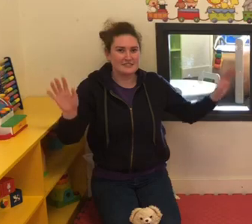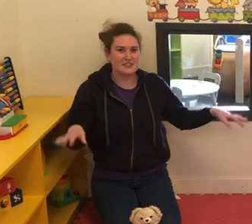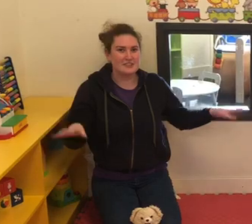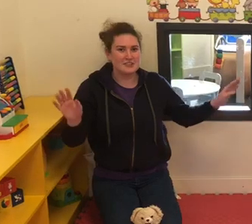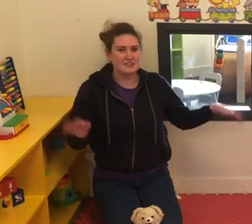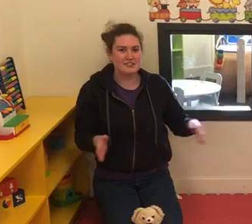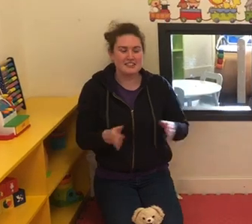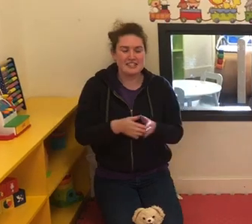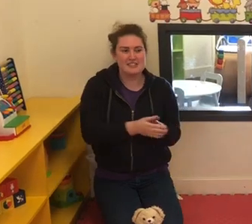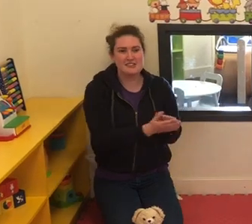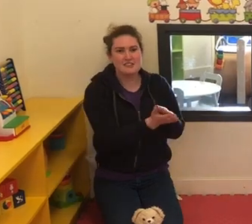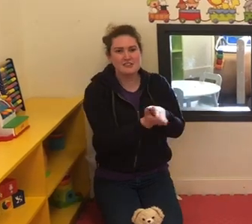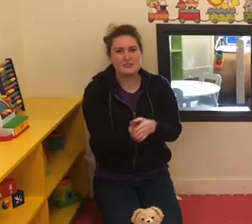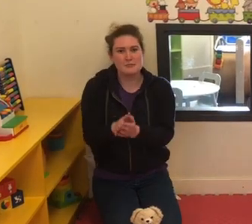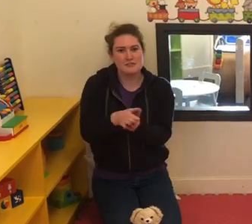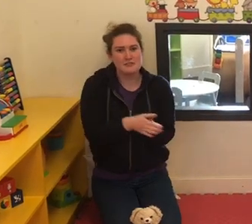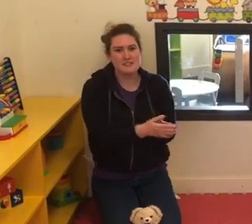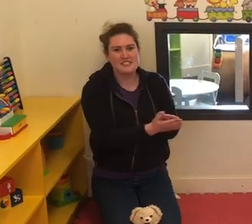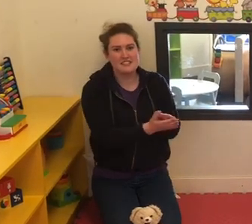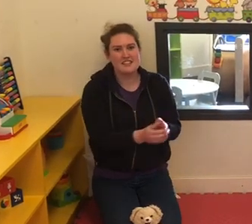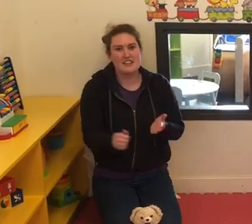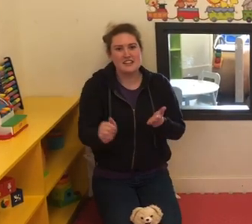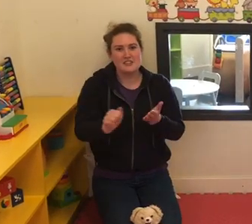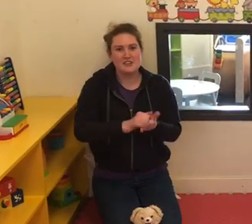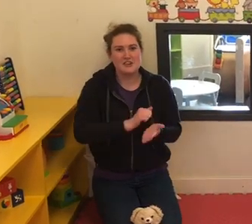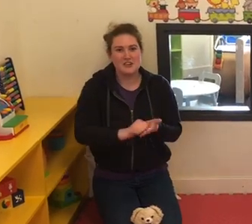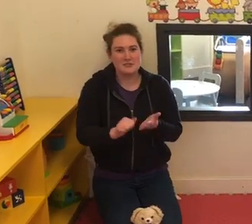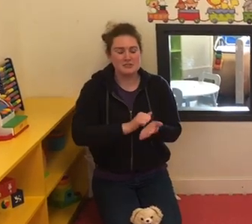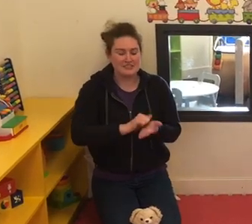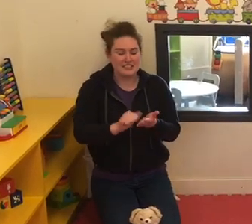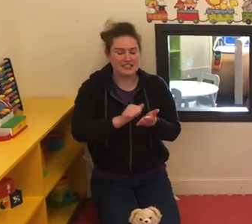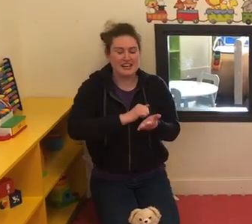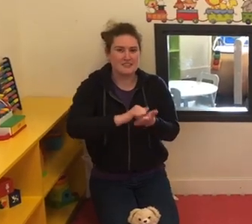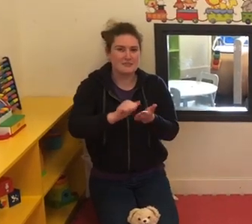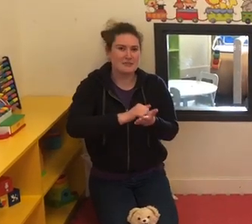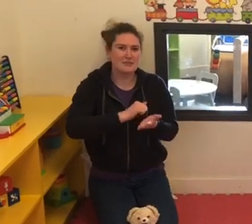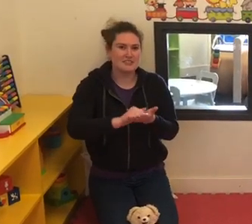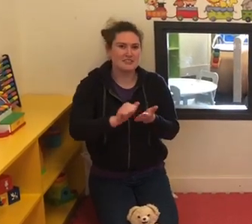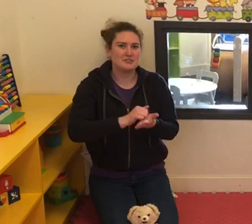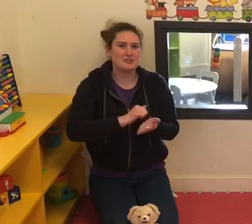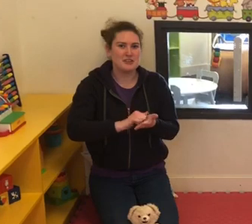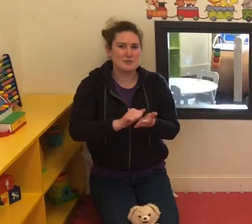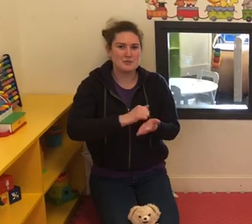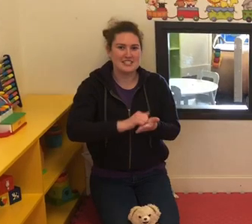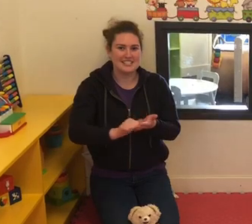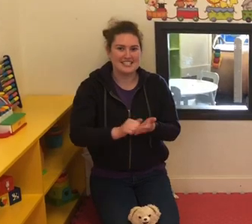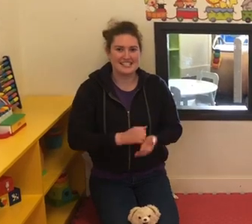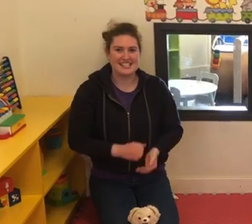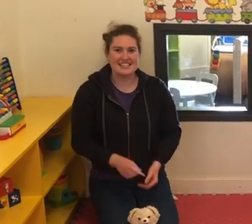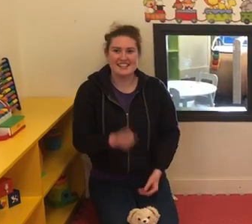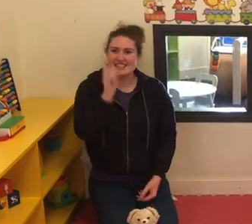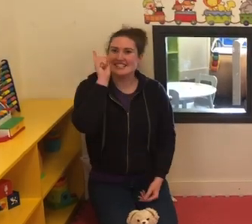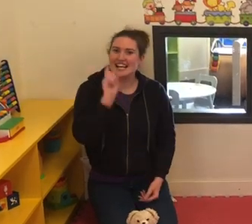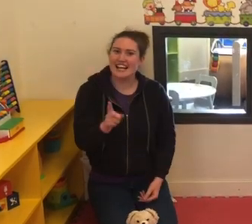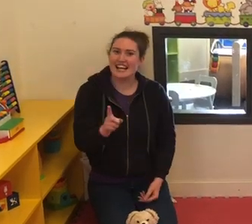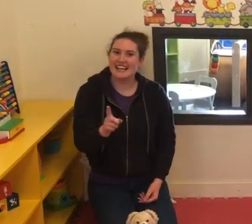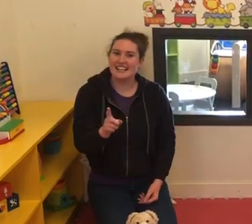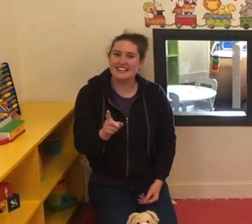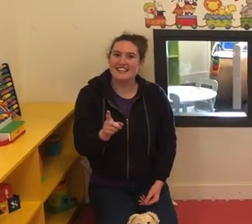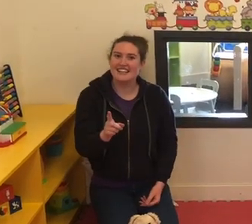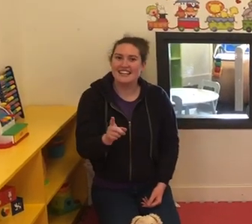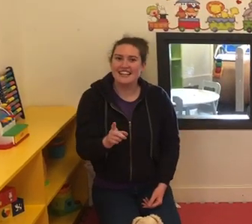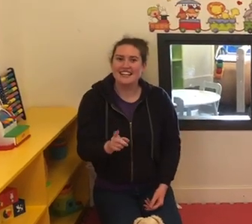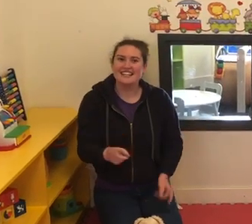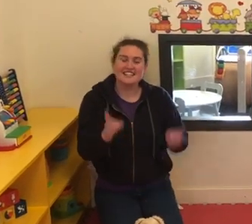vliegt de vogel en zo zwemt de vis. Zo poetst de duizendpoot die schoenenpoetser is. En dat is